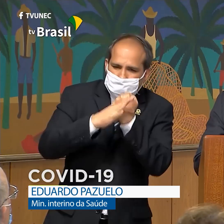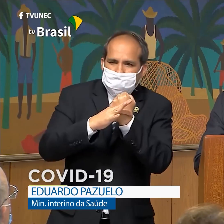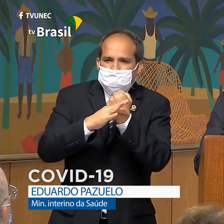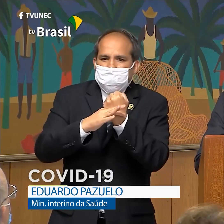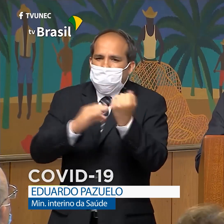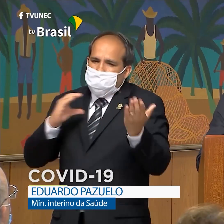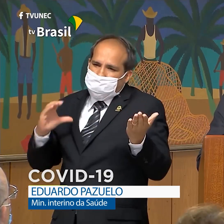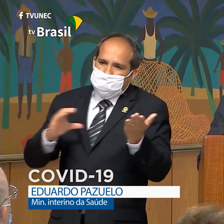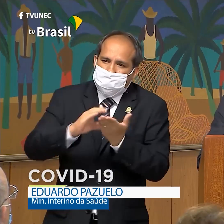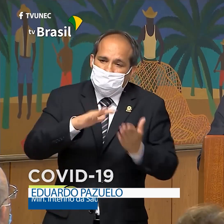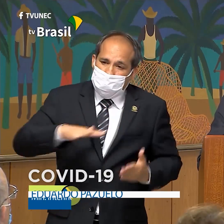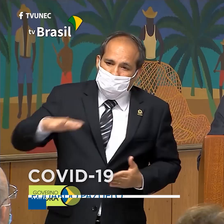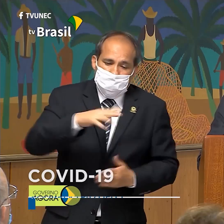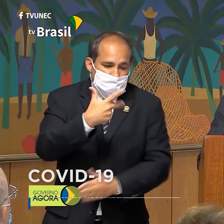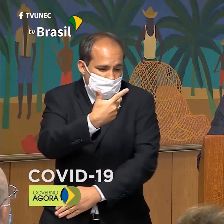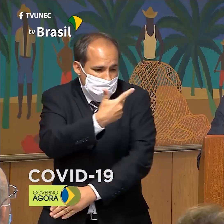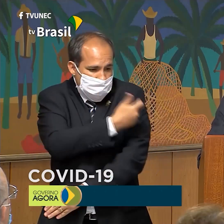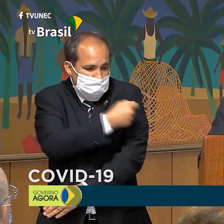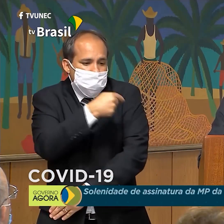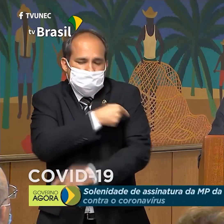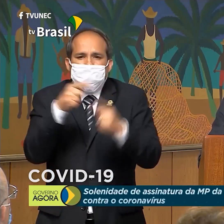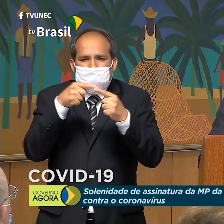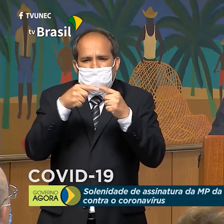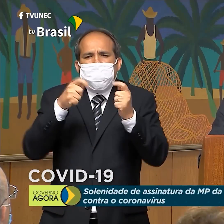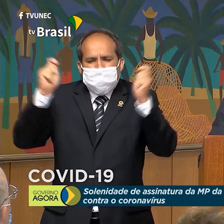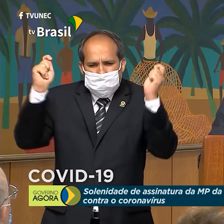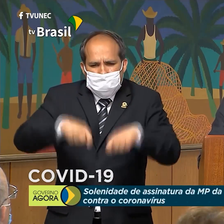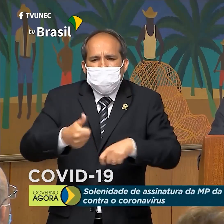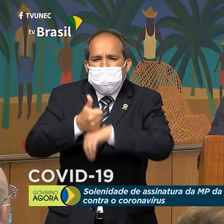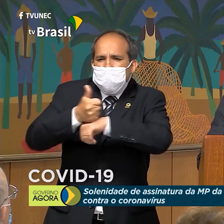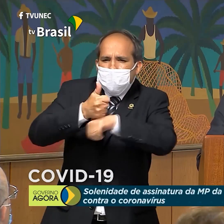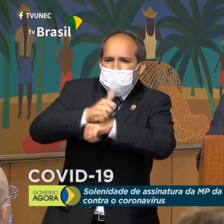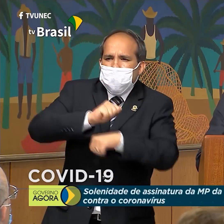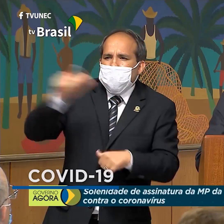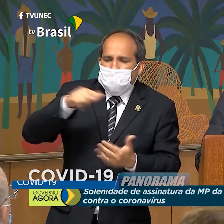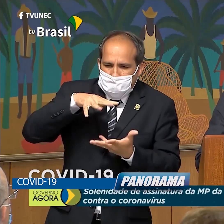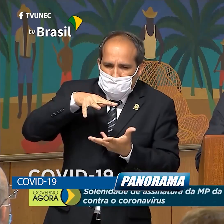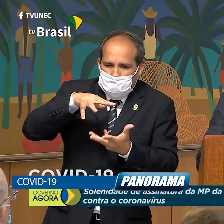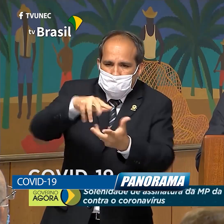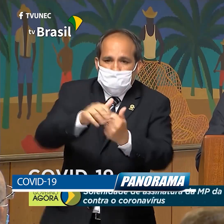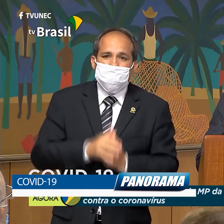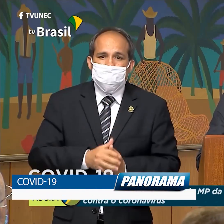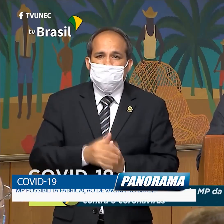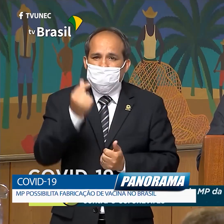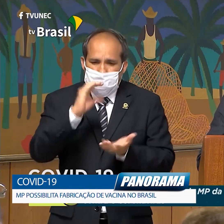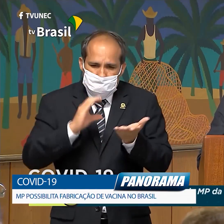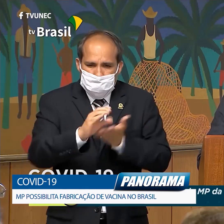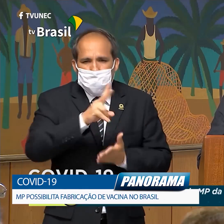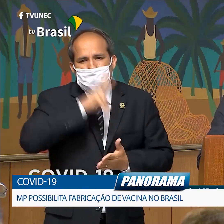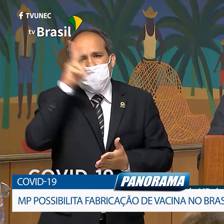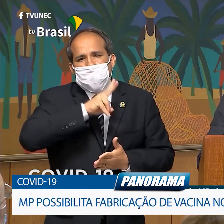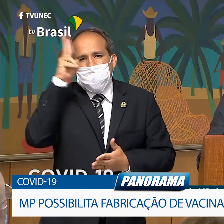de recursos em uma vacina que tem se mostrado a mais promissora do mundo. O investimento é